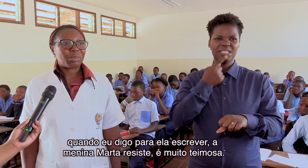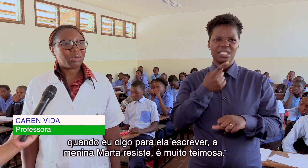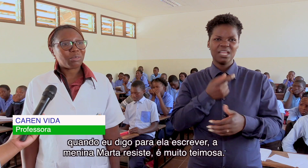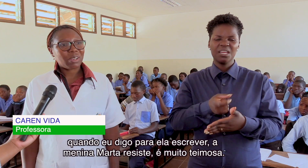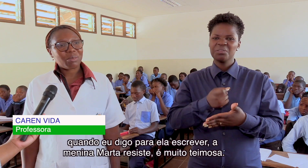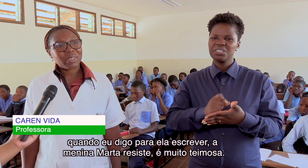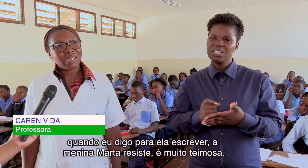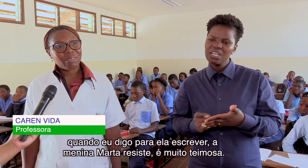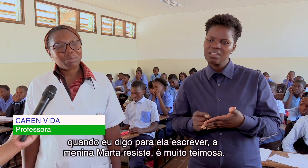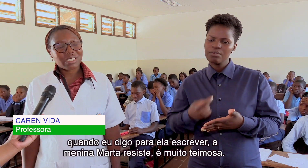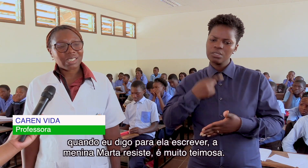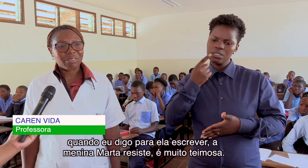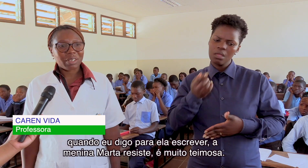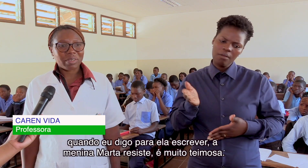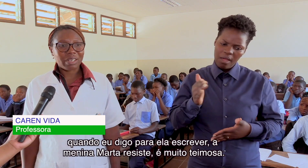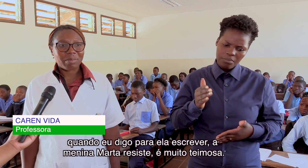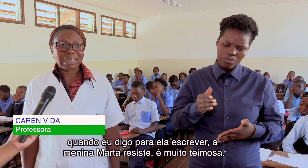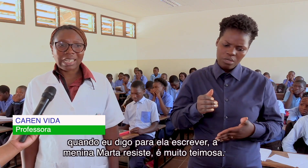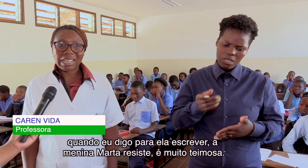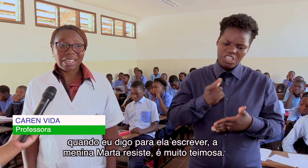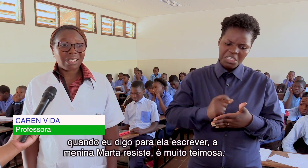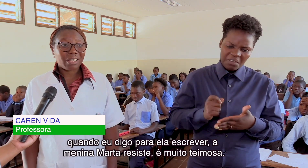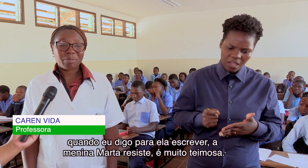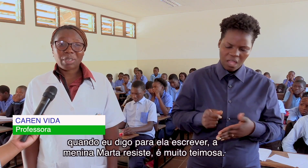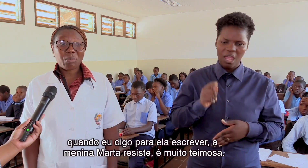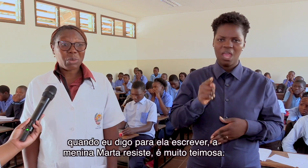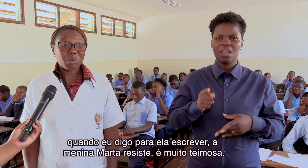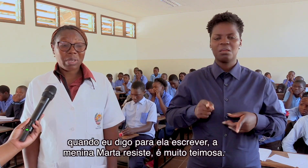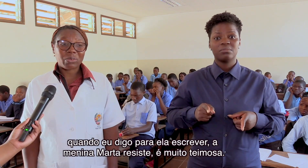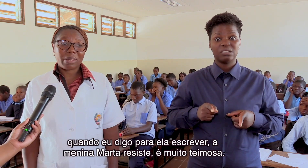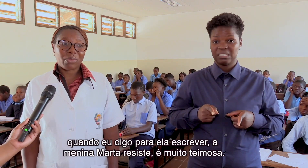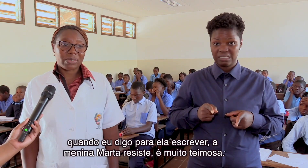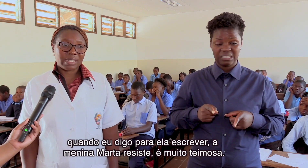quando eu falo, menina, vamos escrever, menina Marta, ela é muito mesmo temosa.